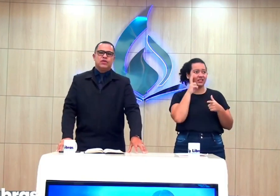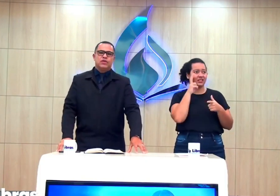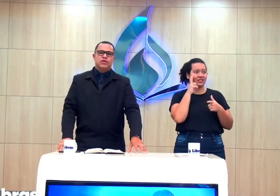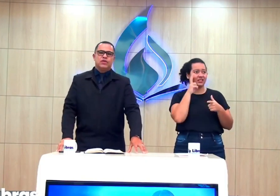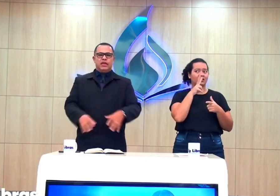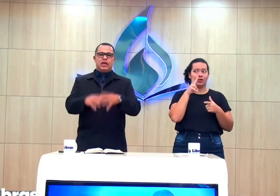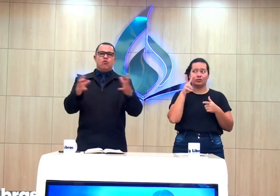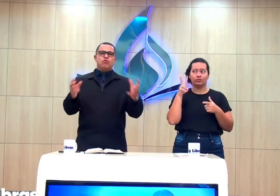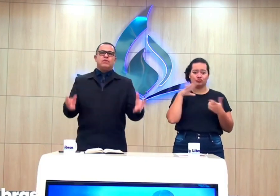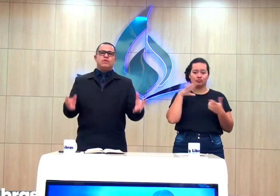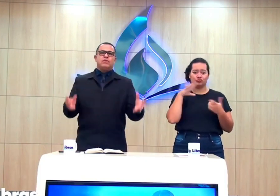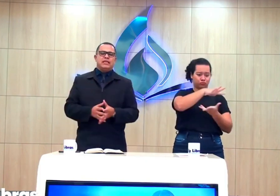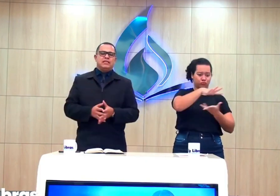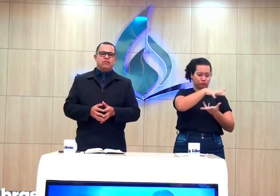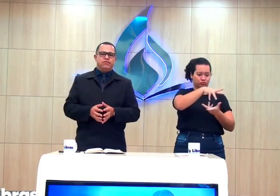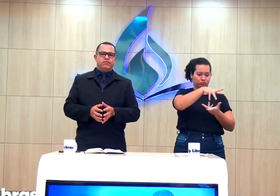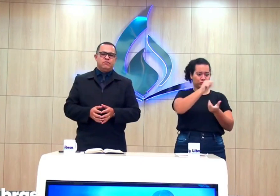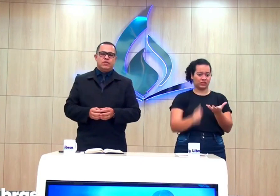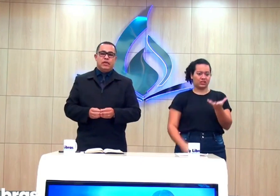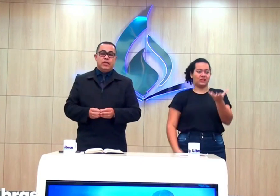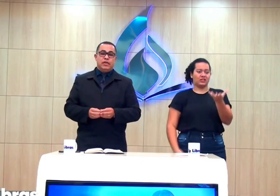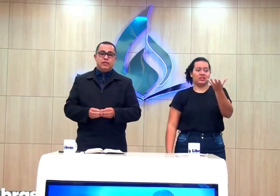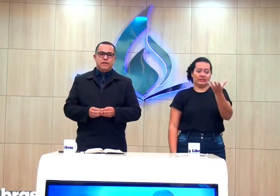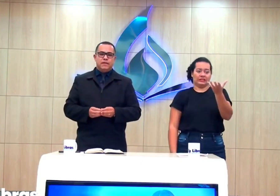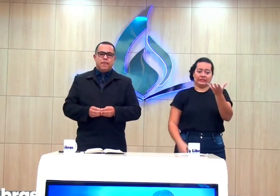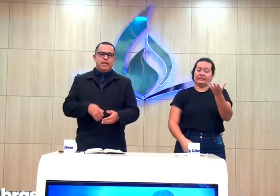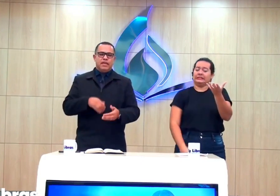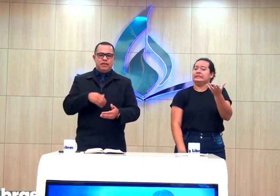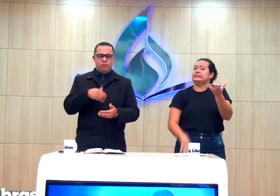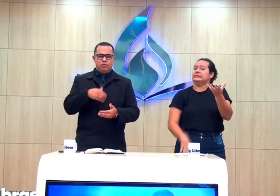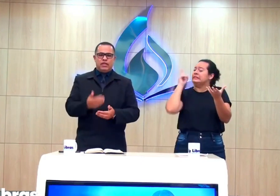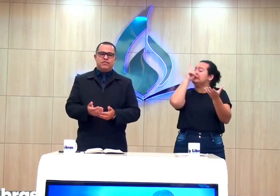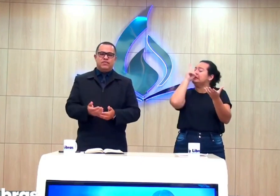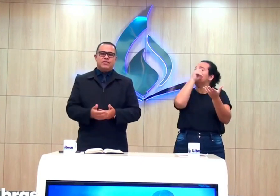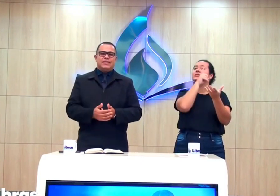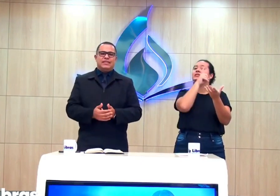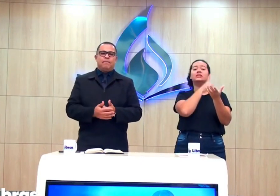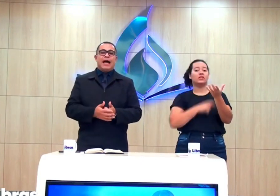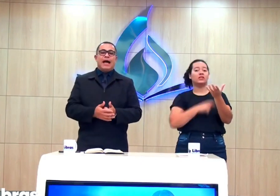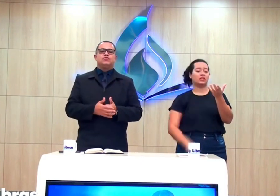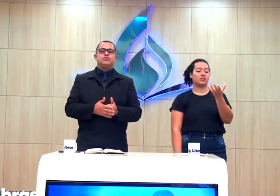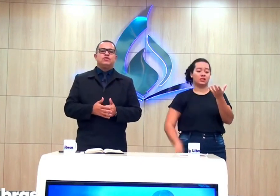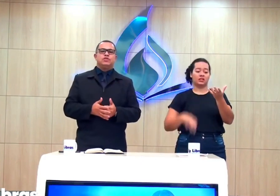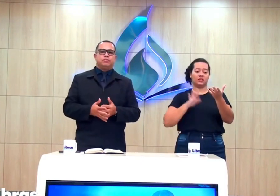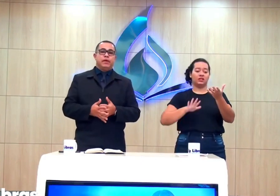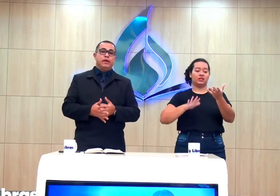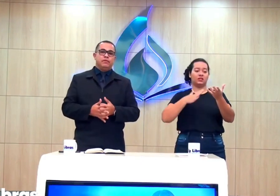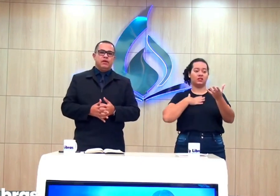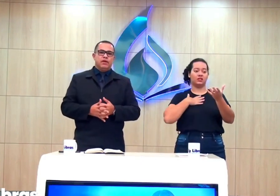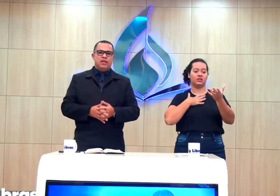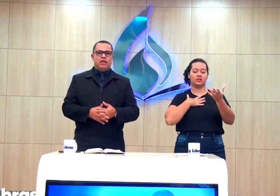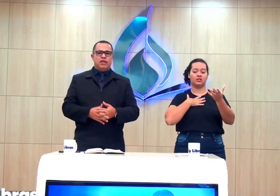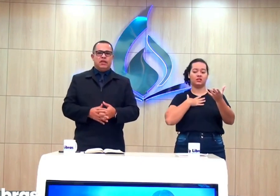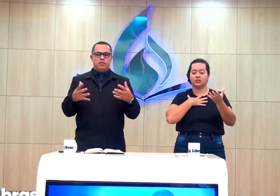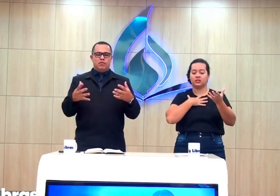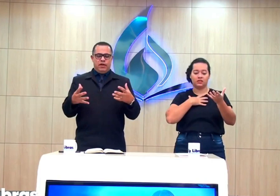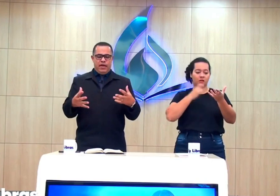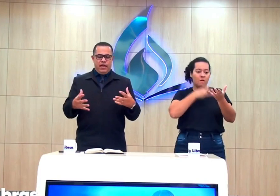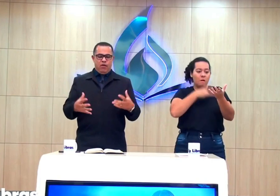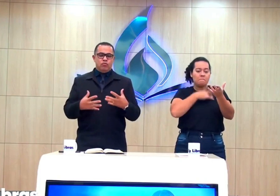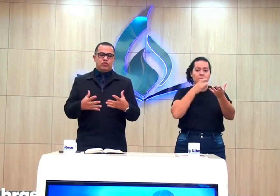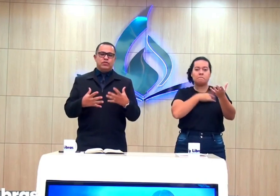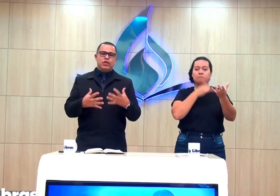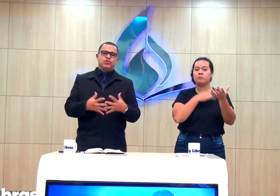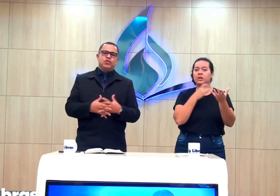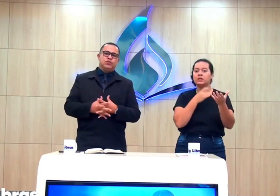olhamos e em algumas delas não vemos saídas, e muitas das vezes até bate o desespero, e